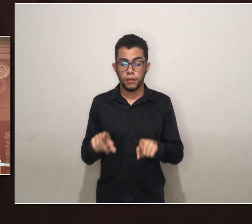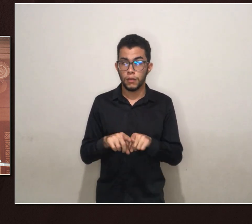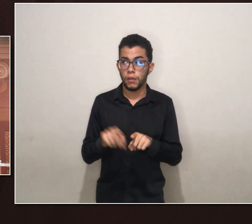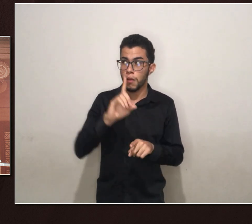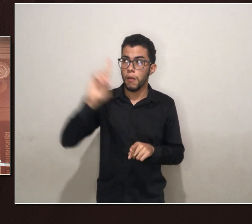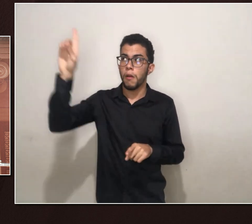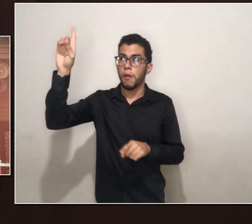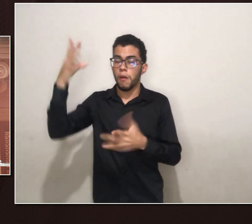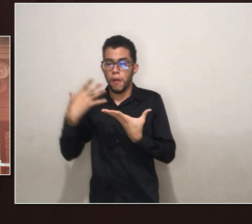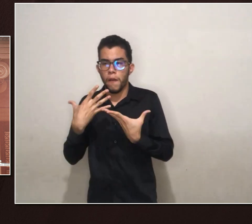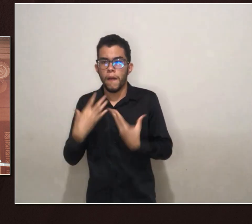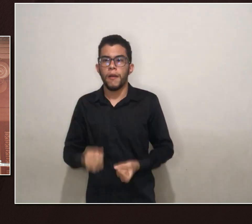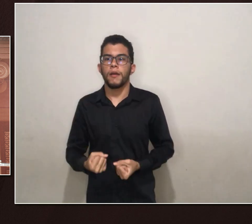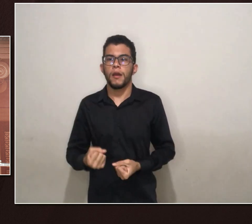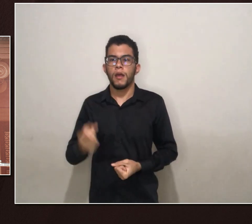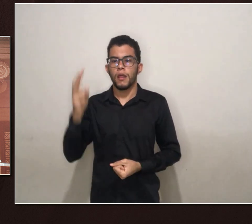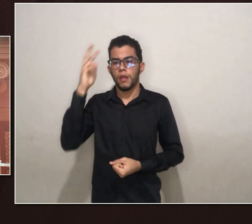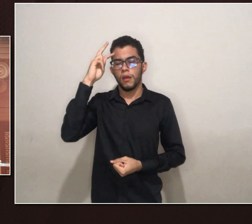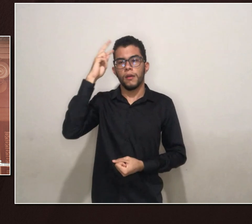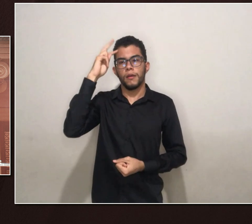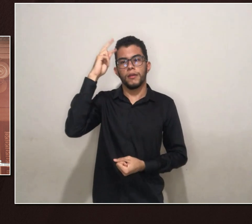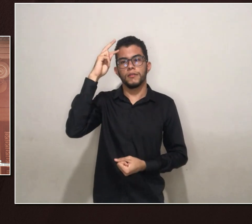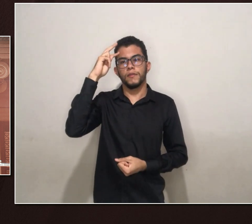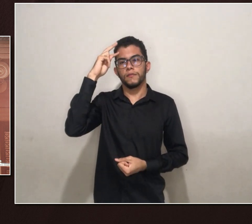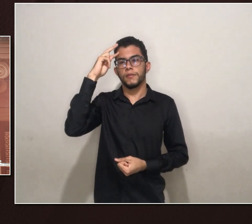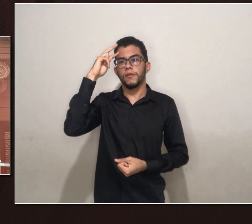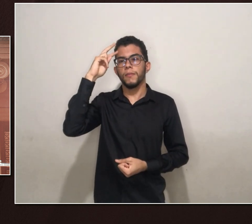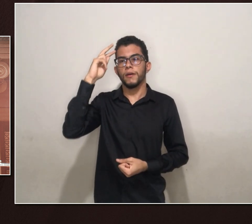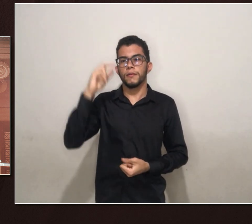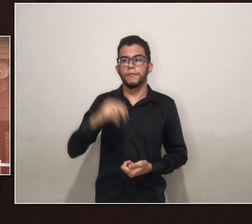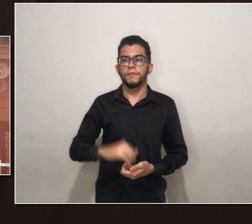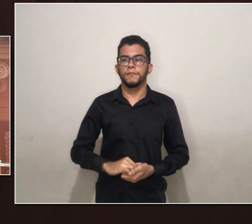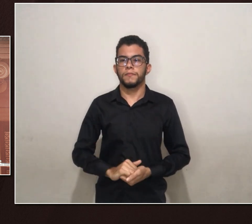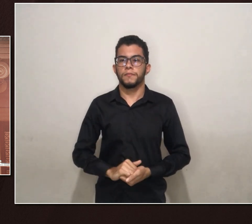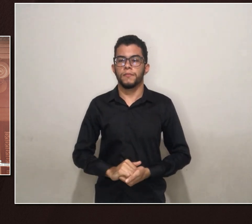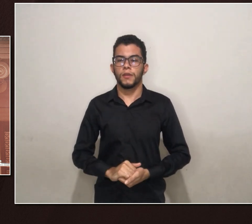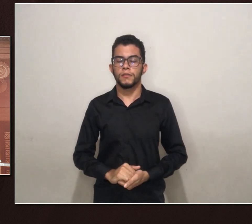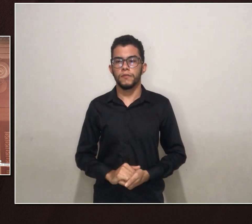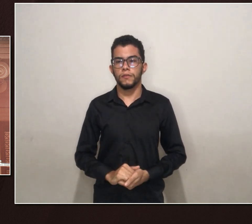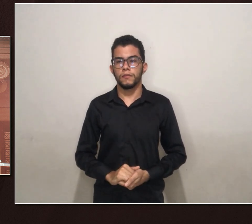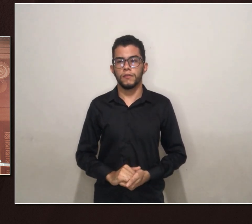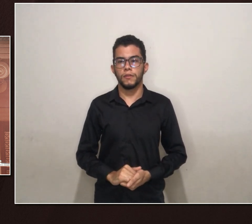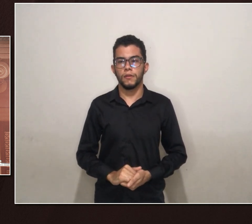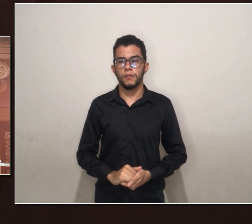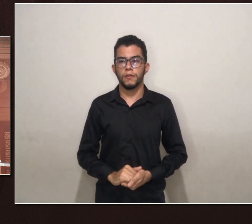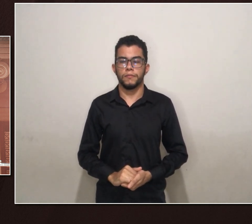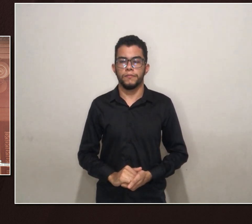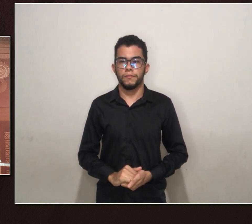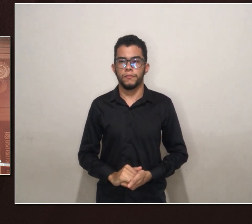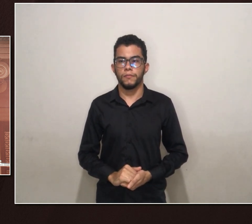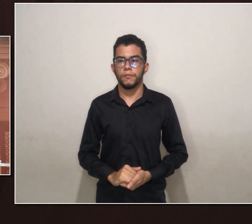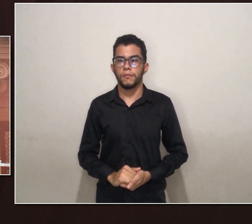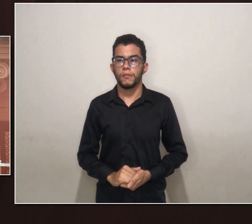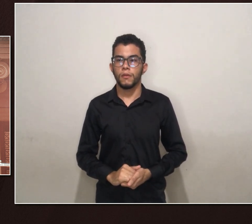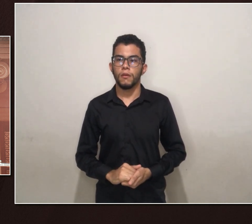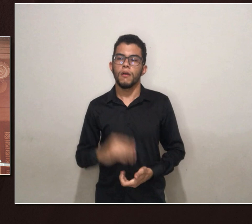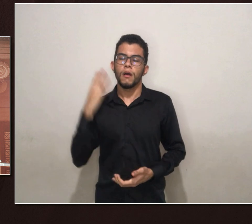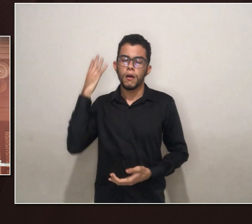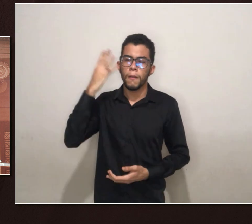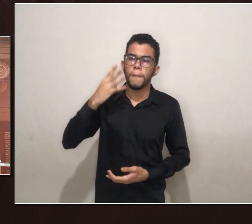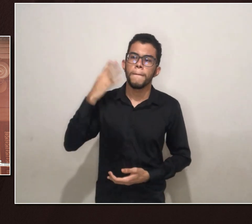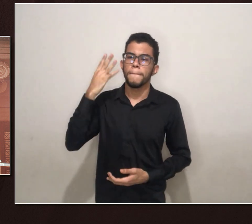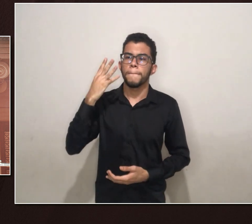lembrado por toda a eternidade por Deus. E nós chegamos à mensagem